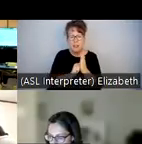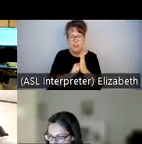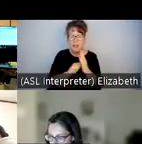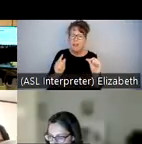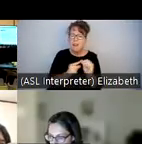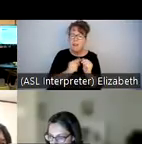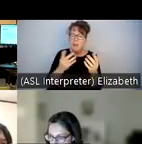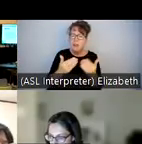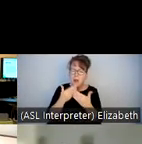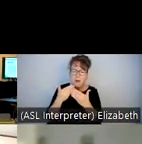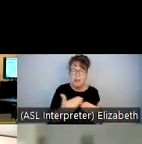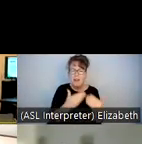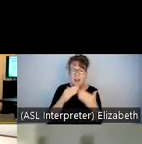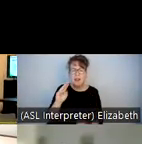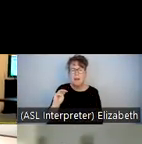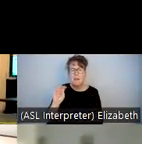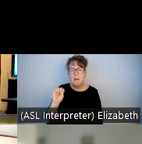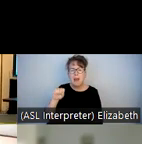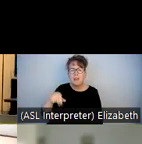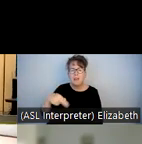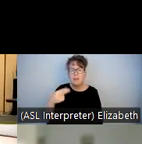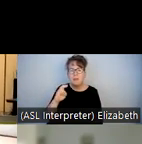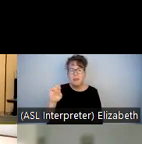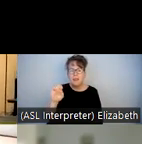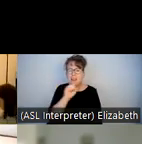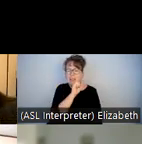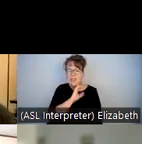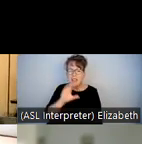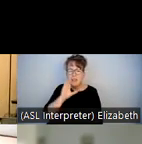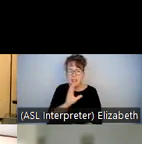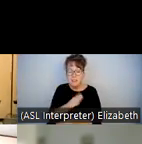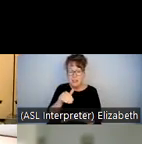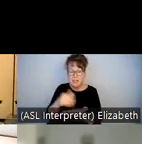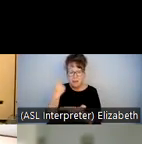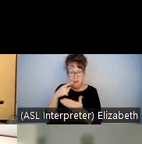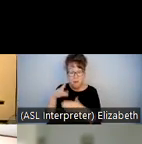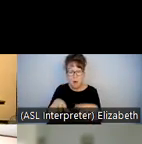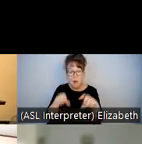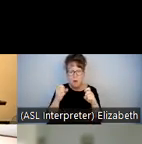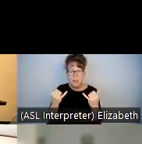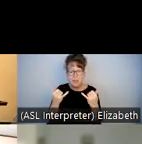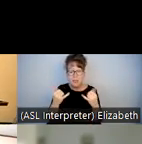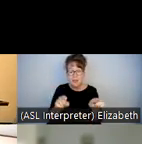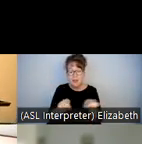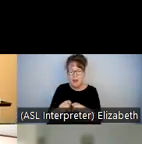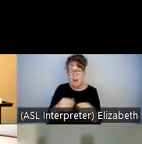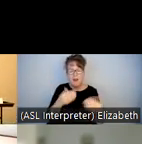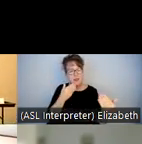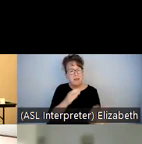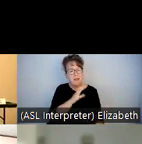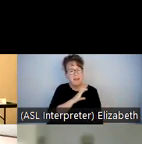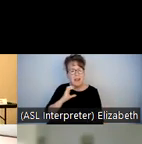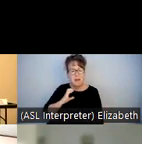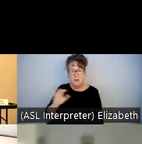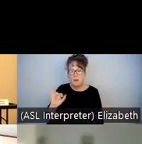ahora Quiero agradecer al centro de mashp de envejeciendo por estar